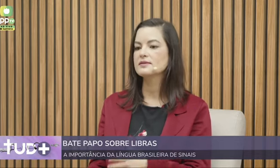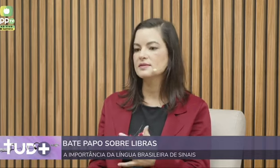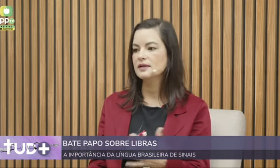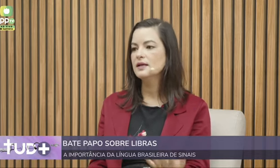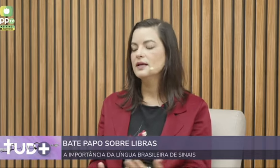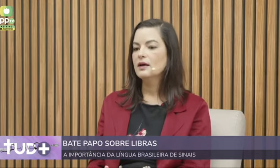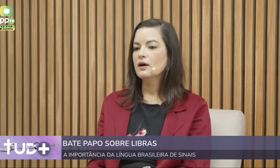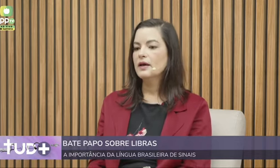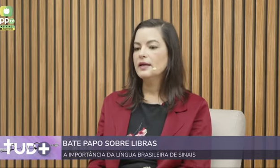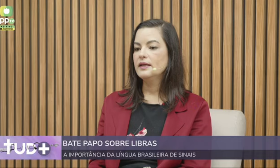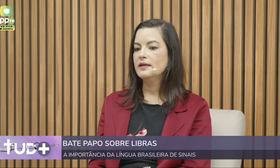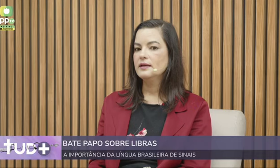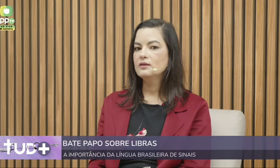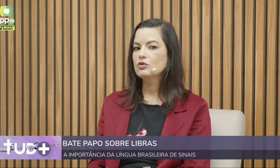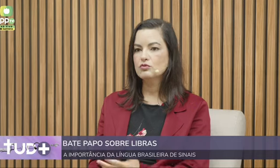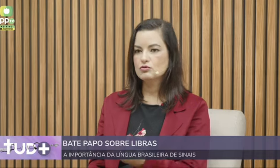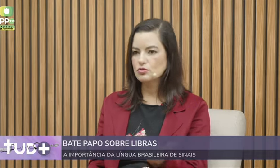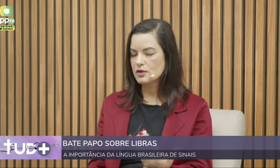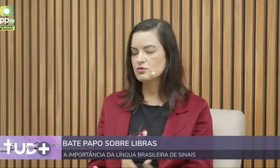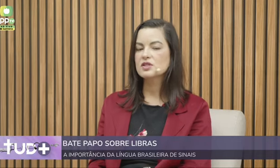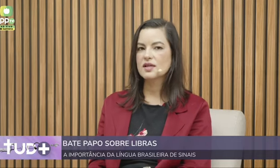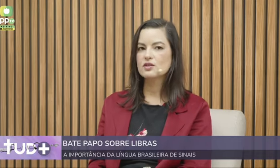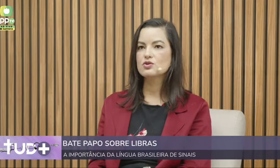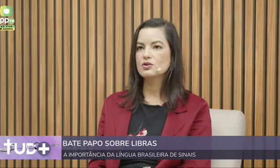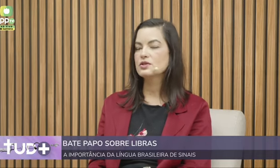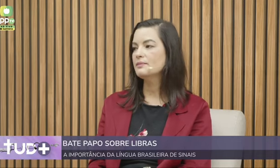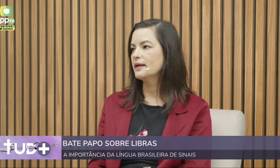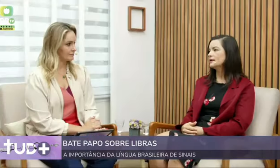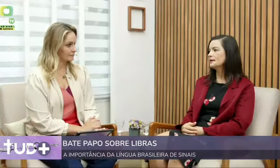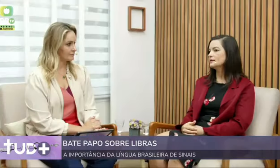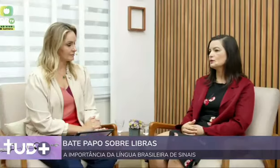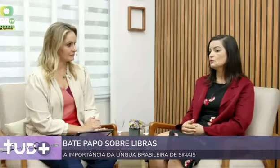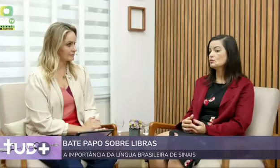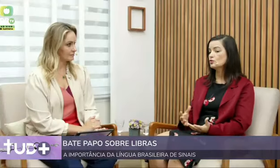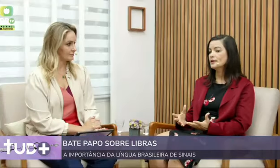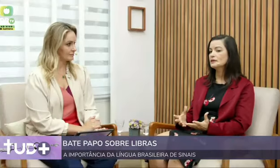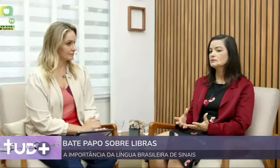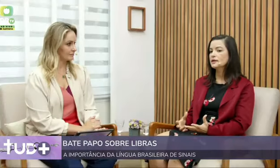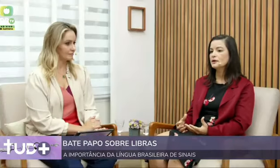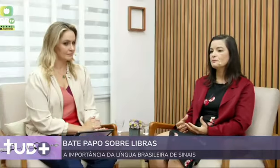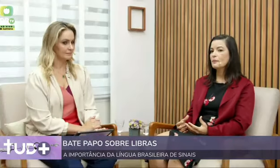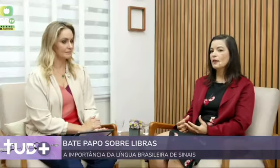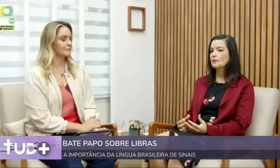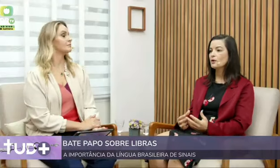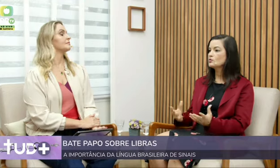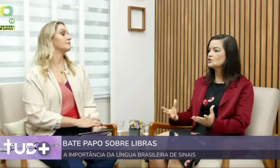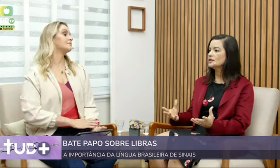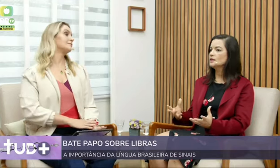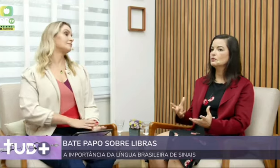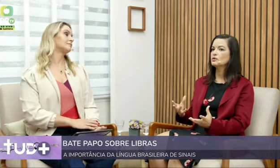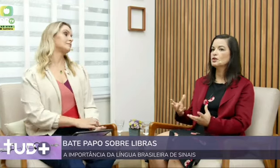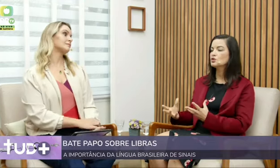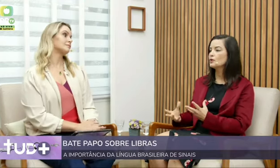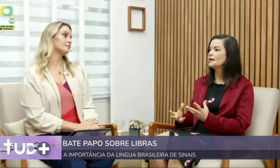evangélicas e em todas as outras religiões também, né? Então, o surdo ele não tem para onde ir, o que